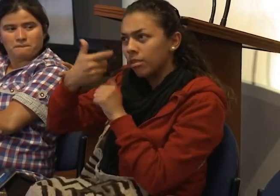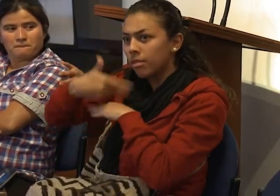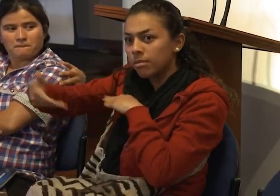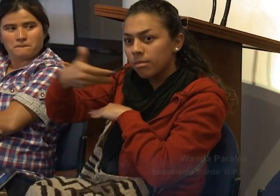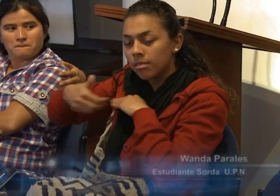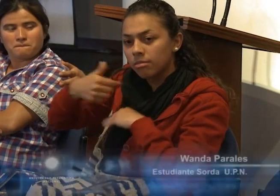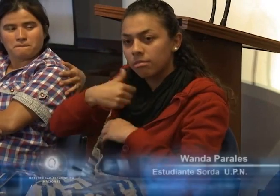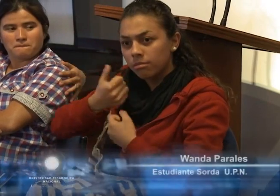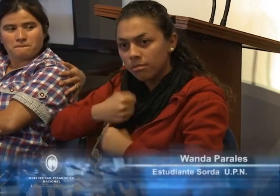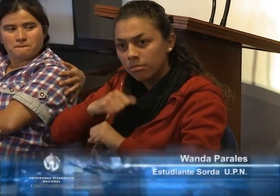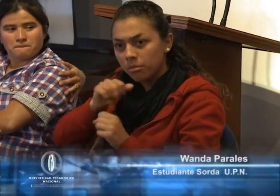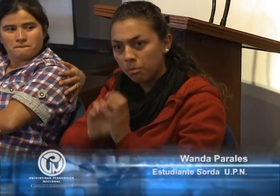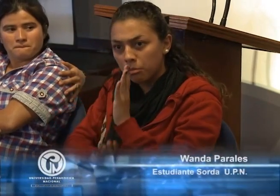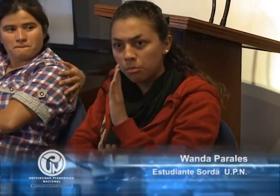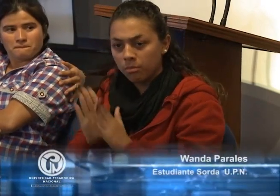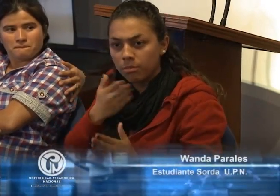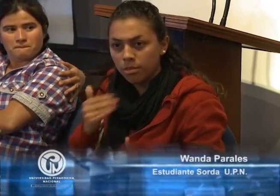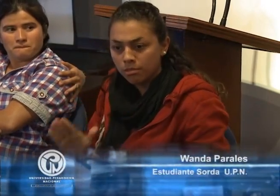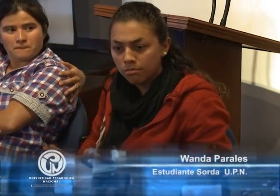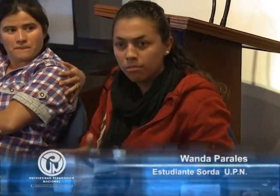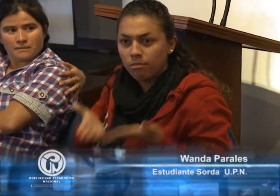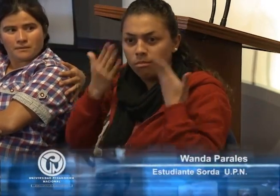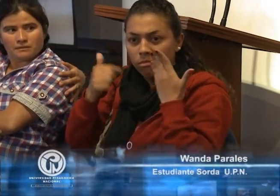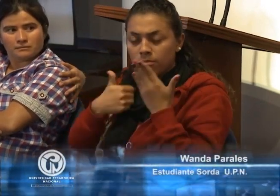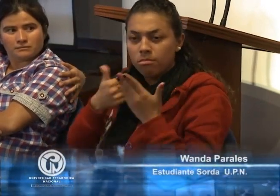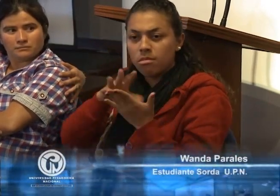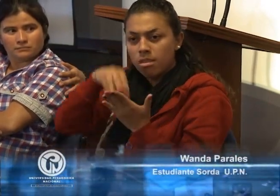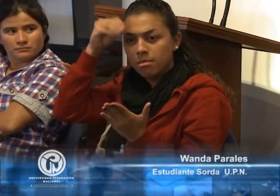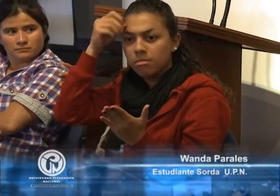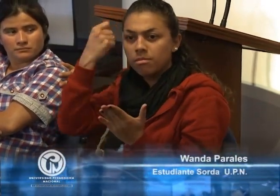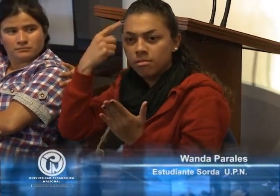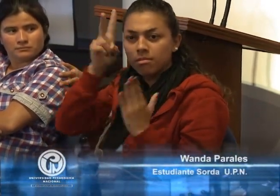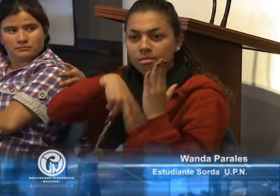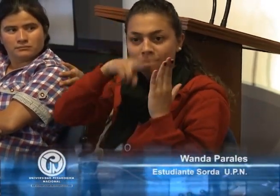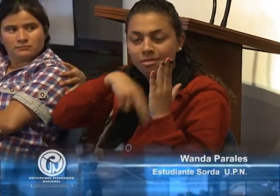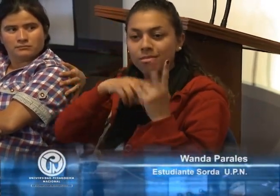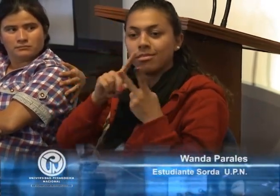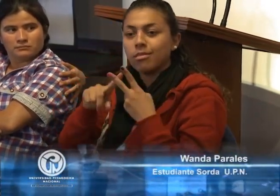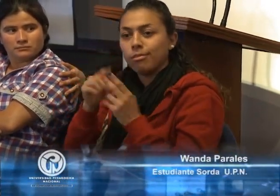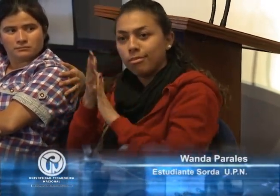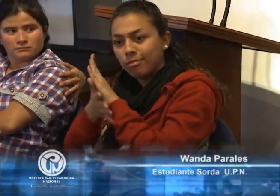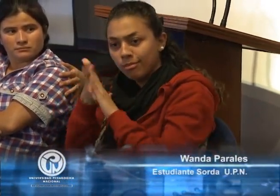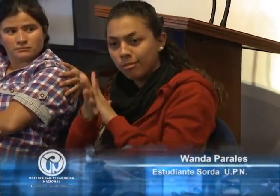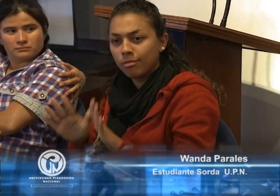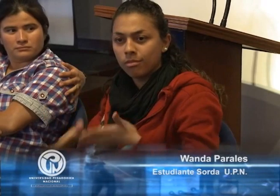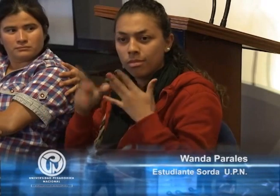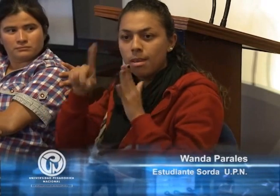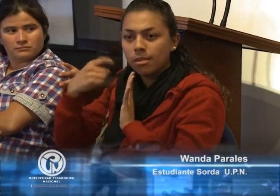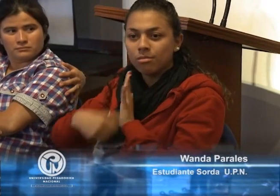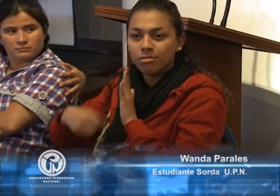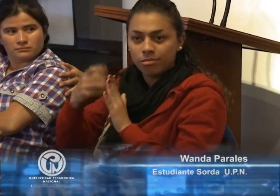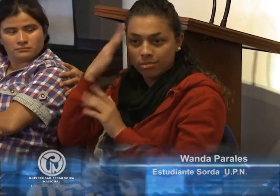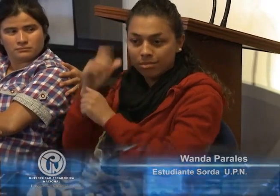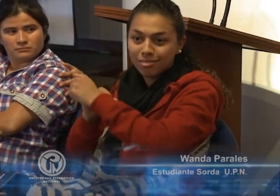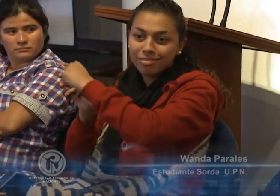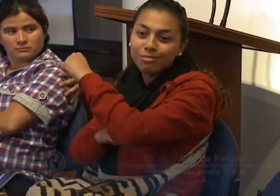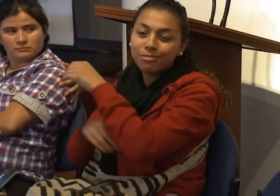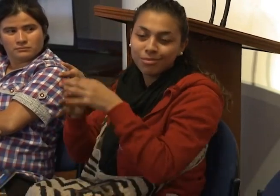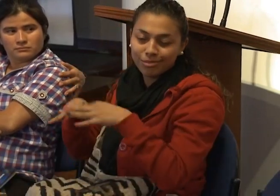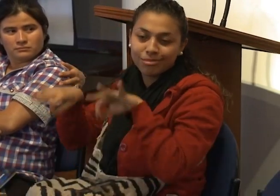los demás me exigían, pero me di cuenta que la exigencia es personal. Si uno no lee, si uno no escribe, si uno no desarrolla